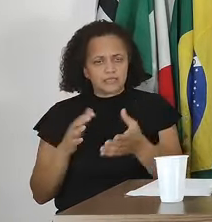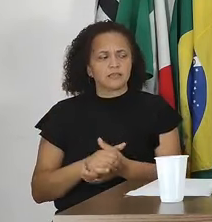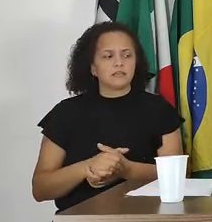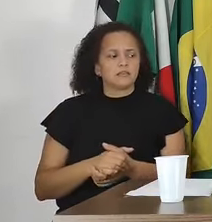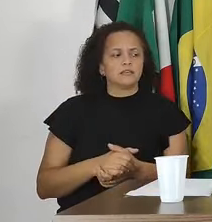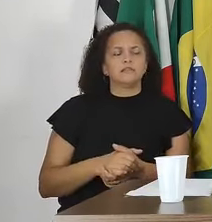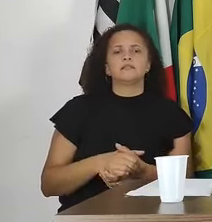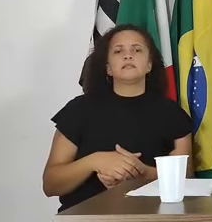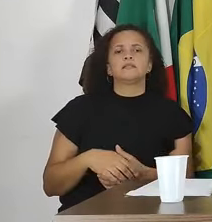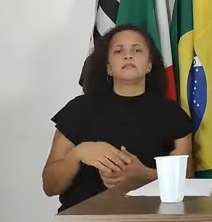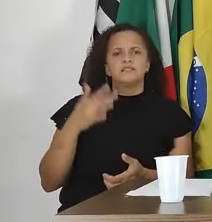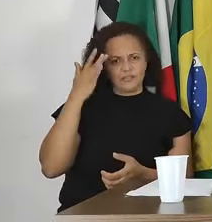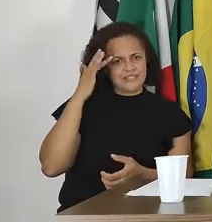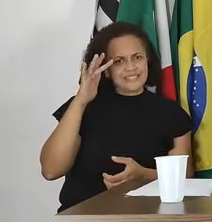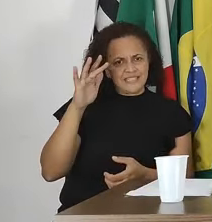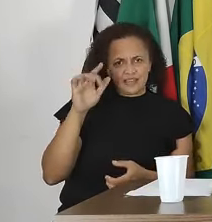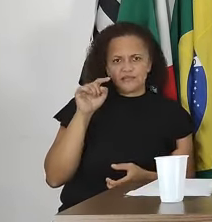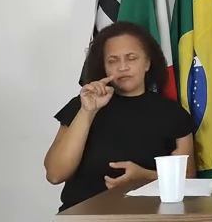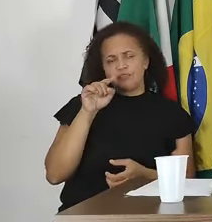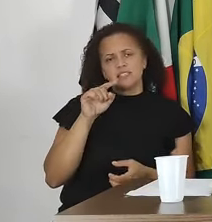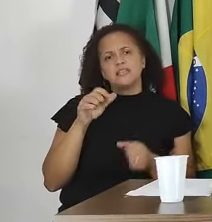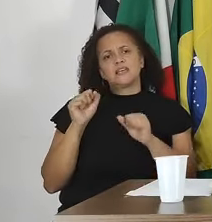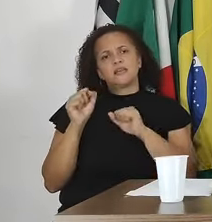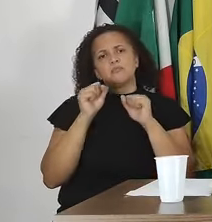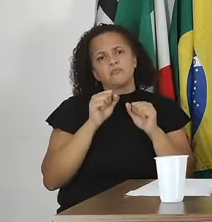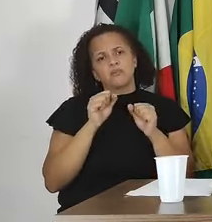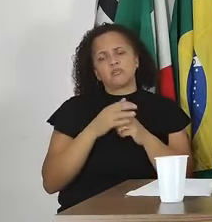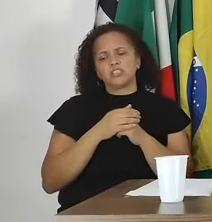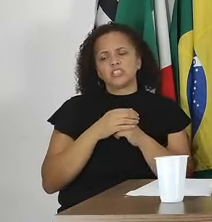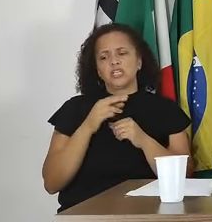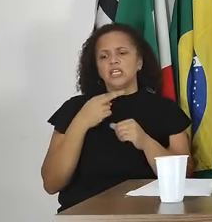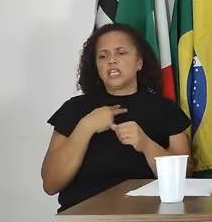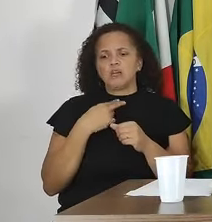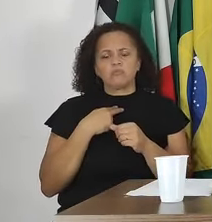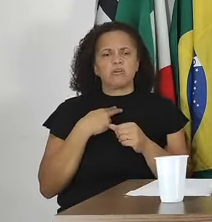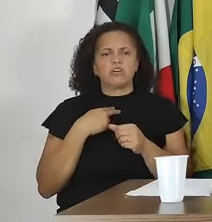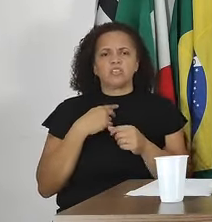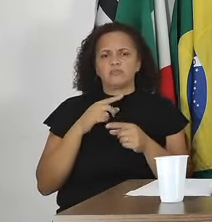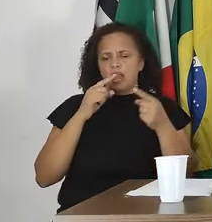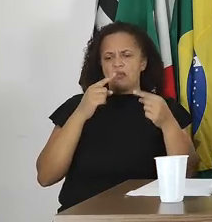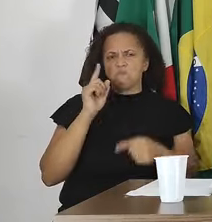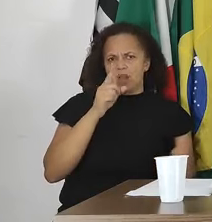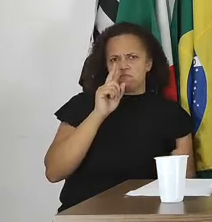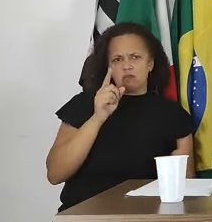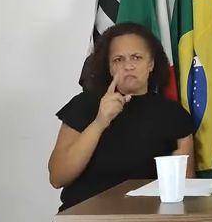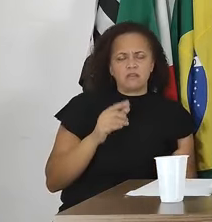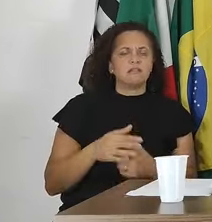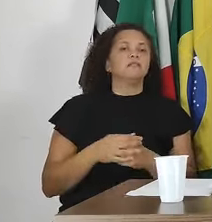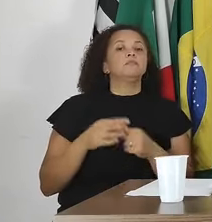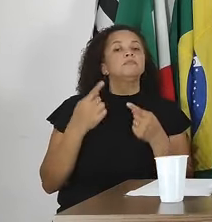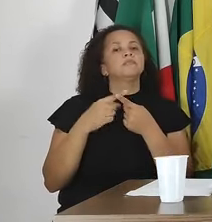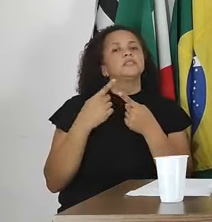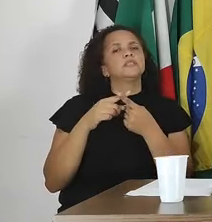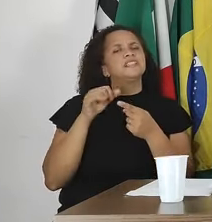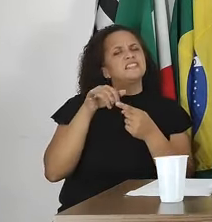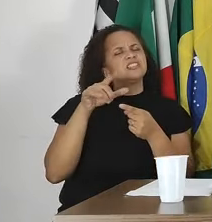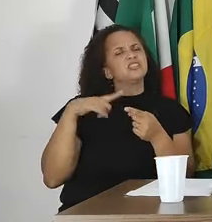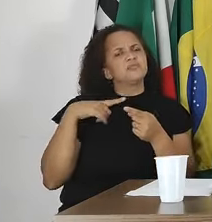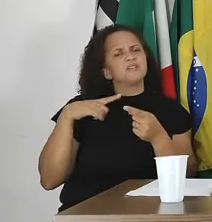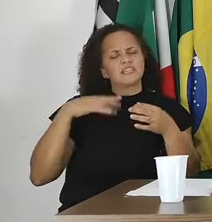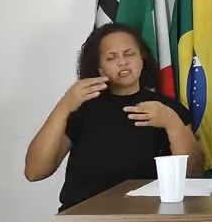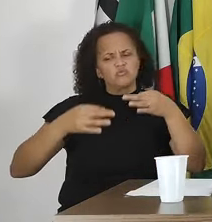as coisas que pertencem a essa vida? Então, se tivesses negócio em juízo pertencentes a esta